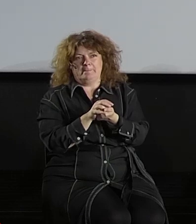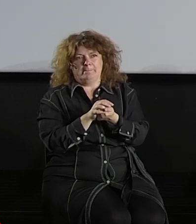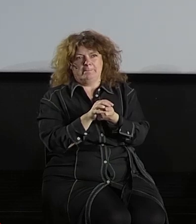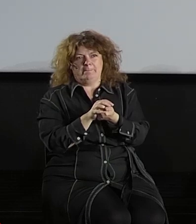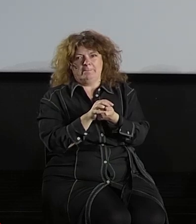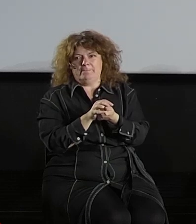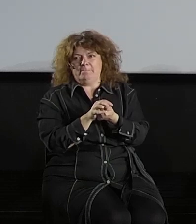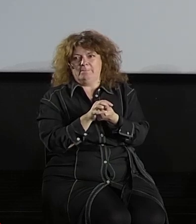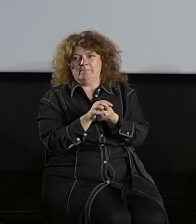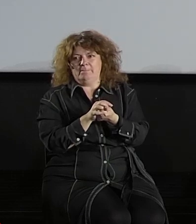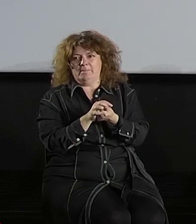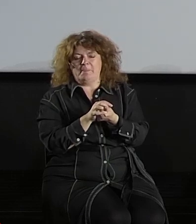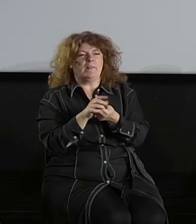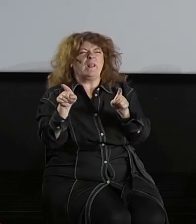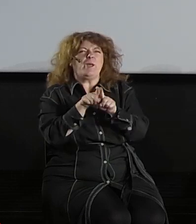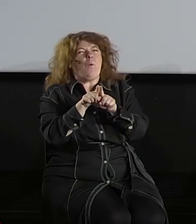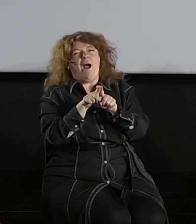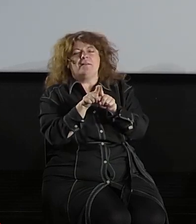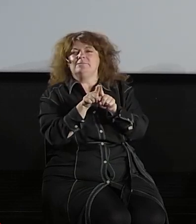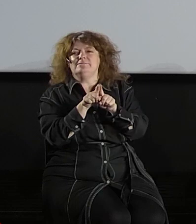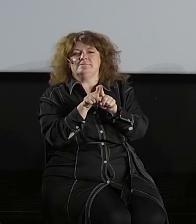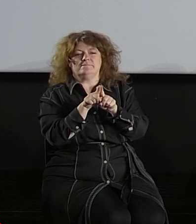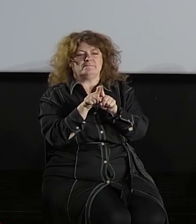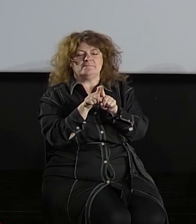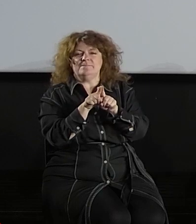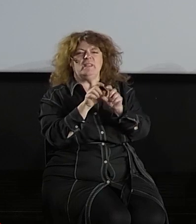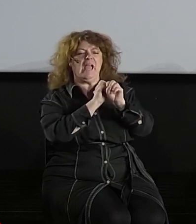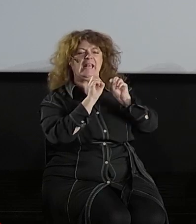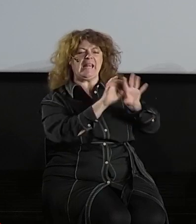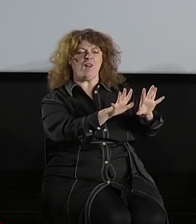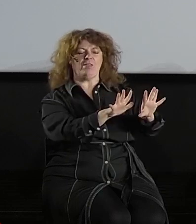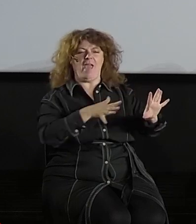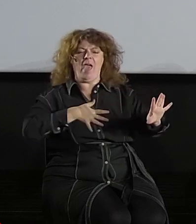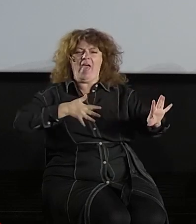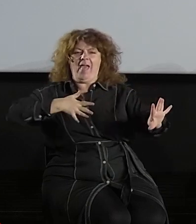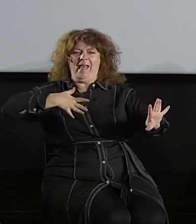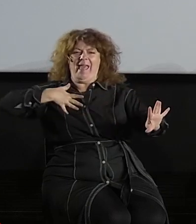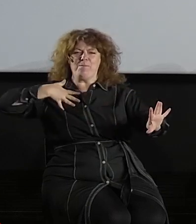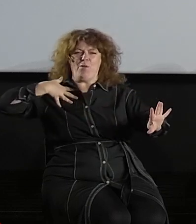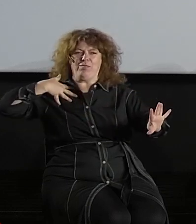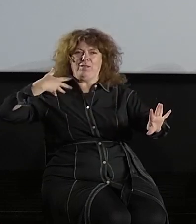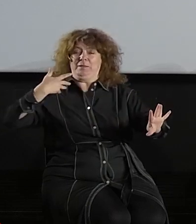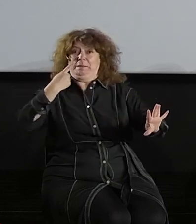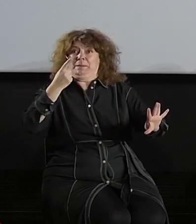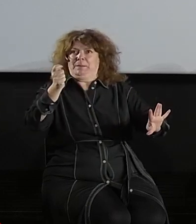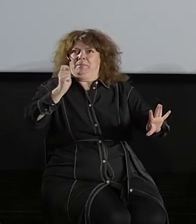eh renunciado a hacerlo desde la emocionalidad desde la emoción que nos ha transmitido esta